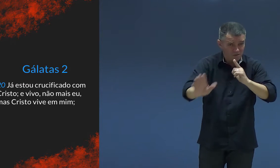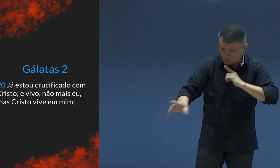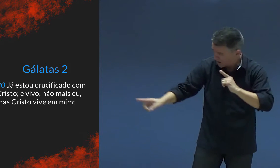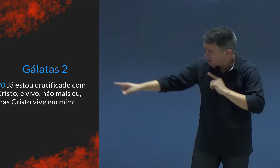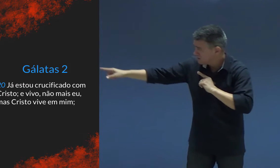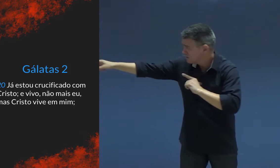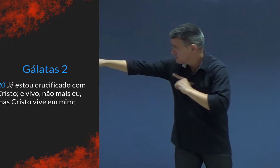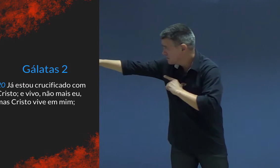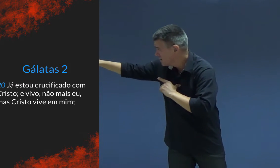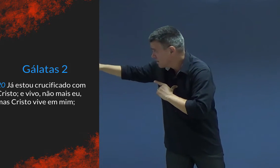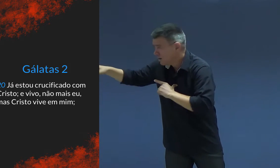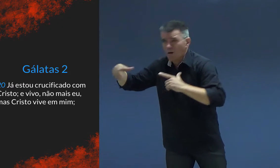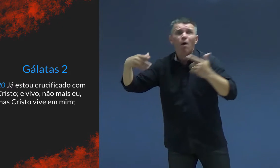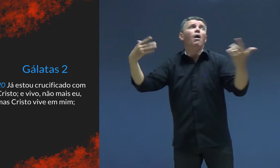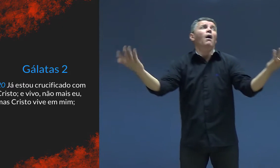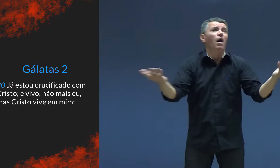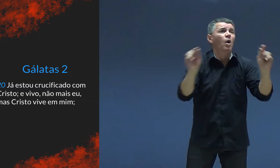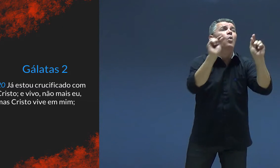Olha lá, a Bíblia mostra isso.